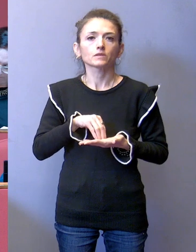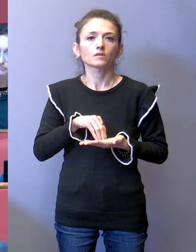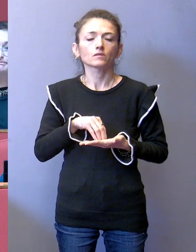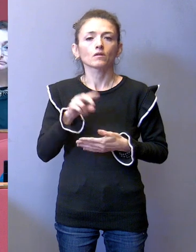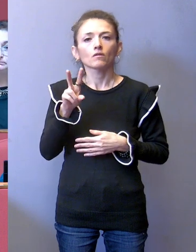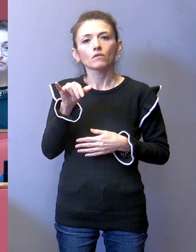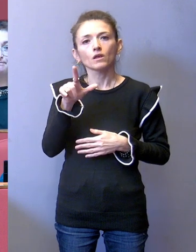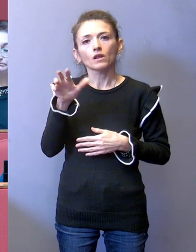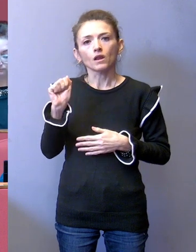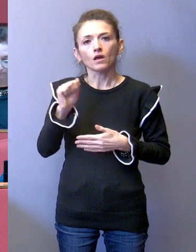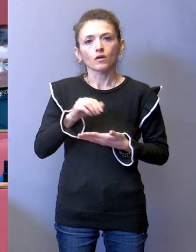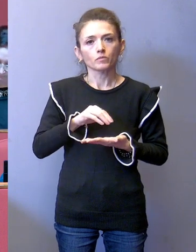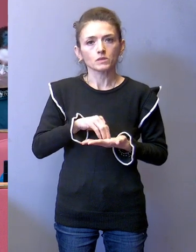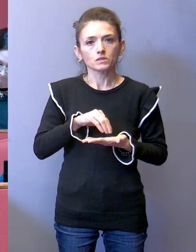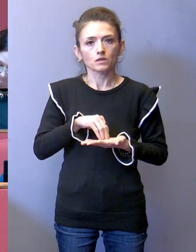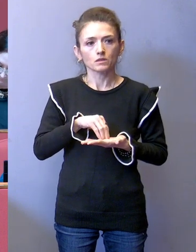Villa